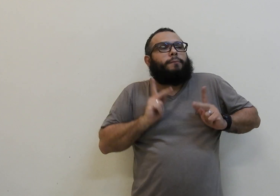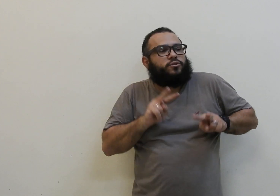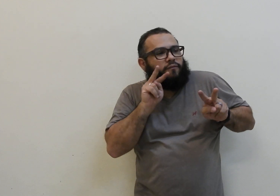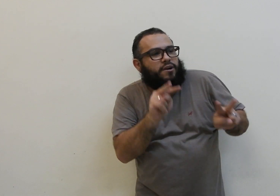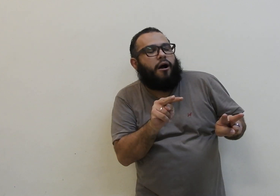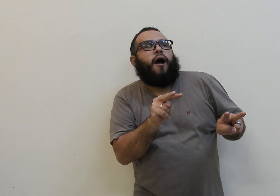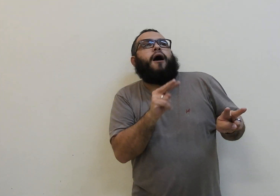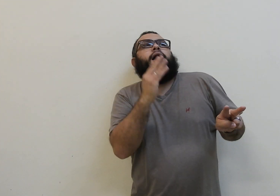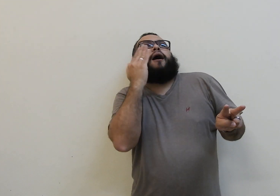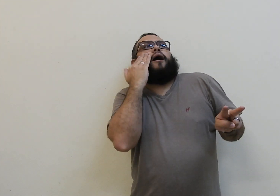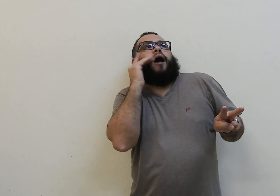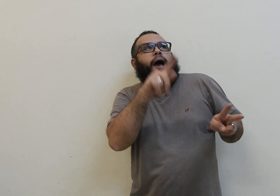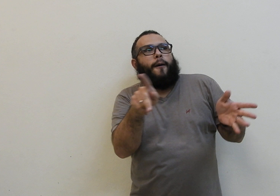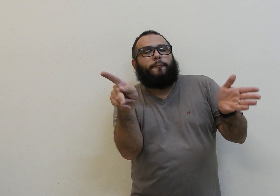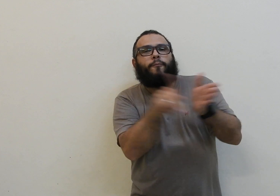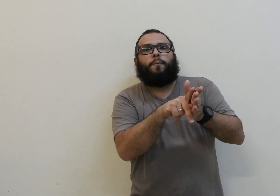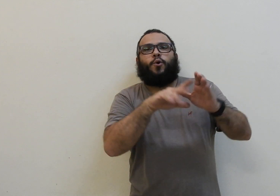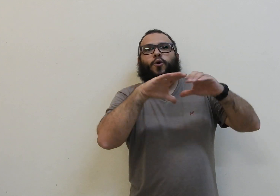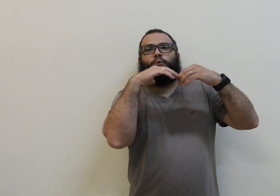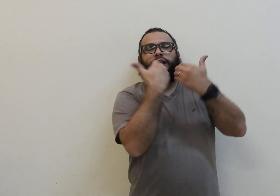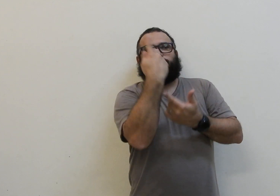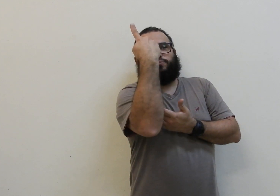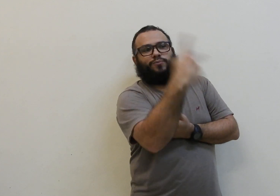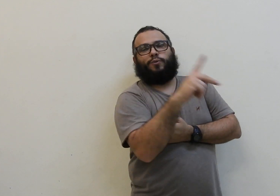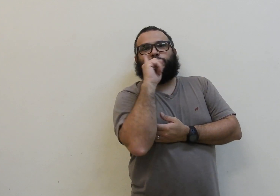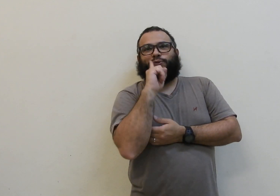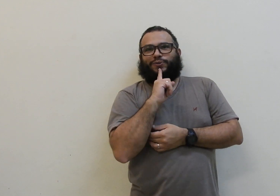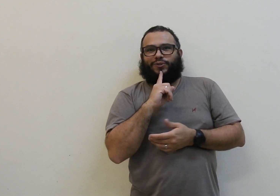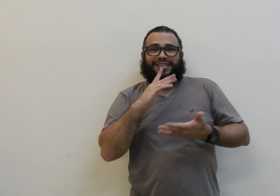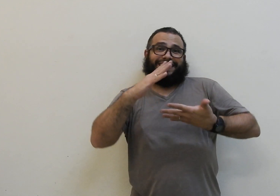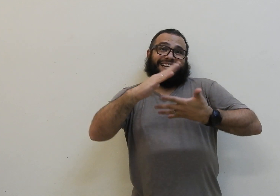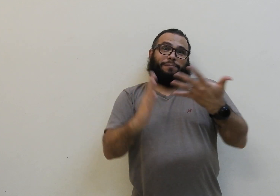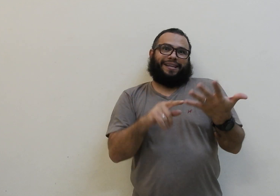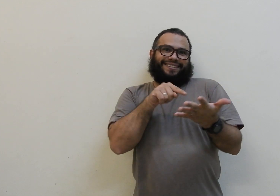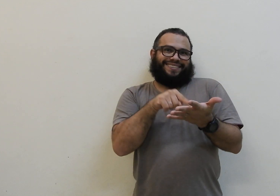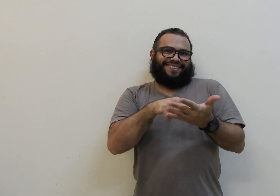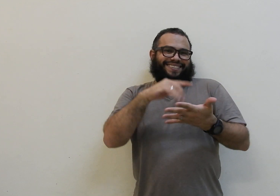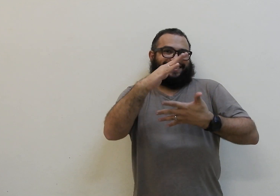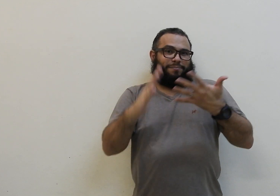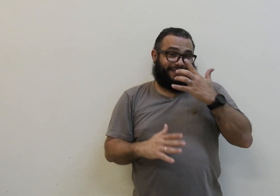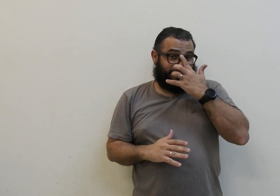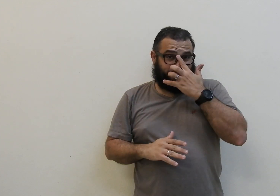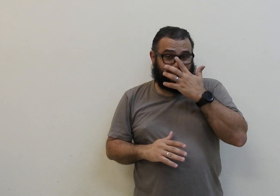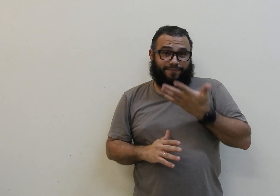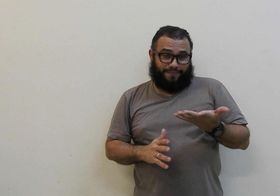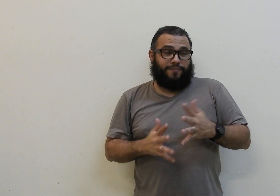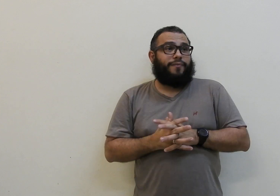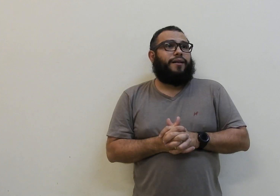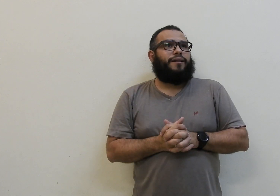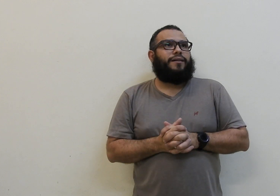pessoa surda. As pessoas nos enxergam como sujeitos que fazem parte de uma comunidade e sujeitos que têm